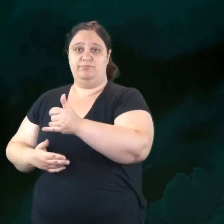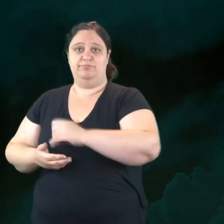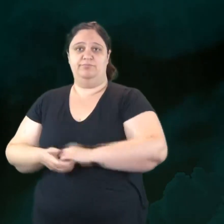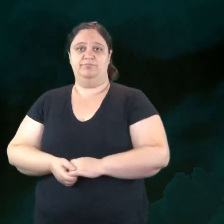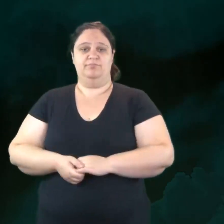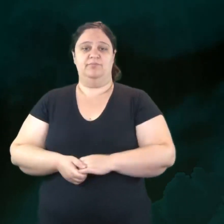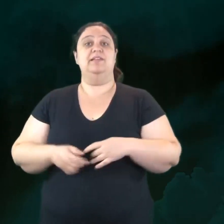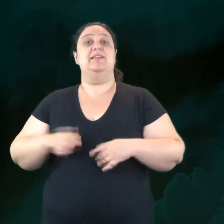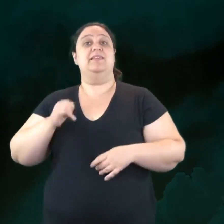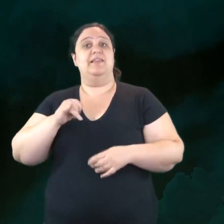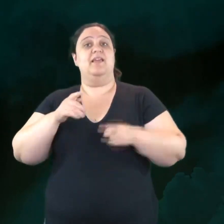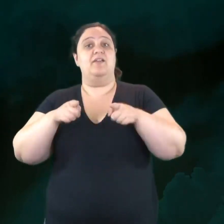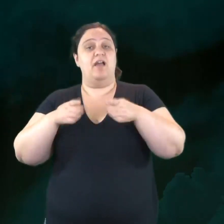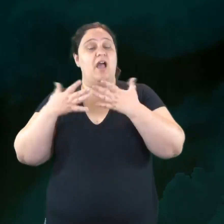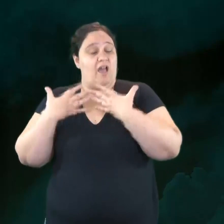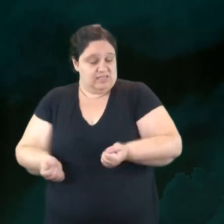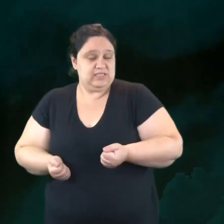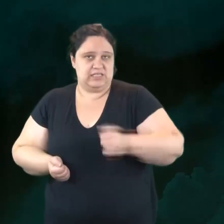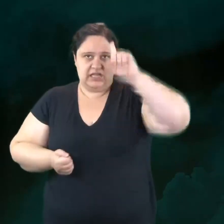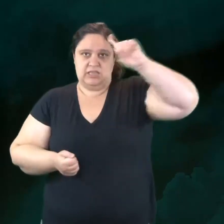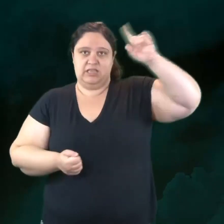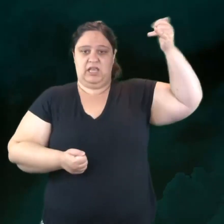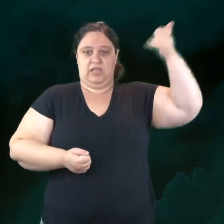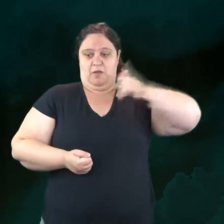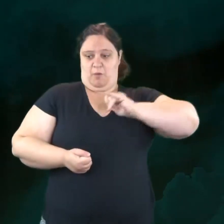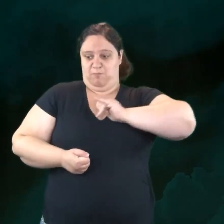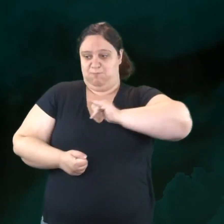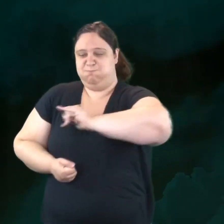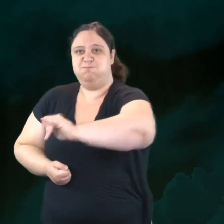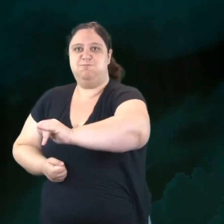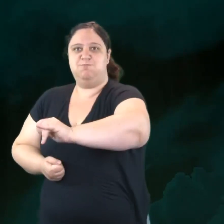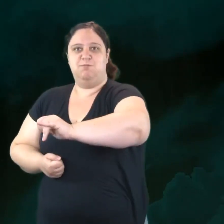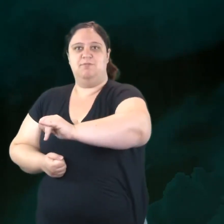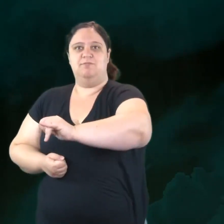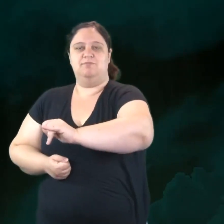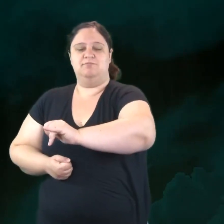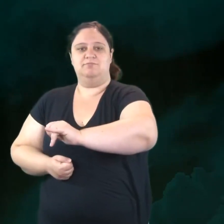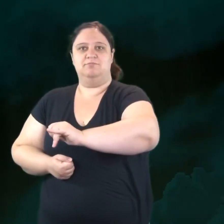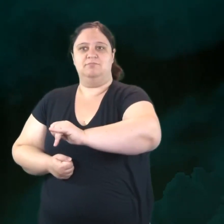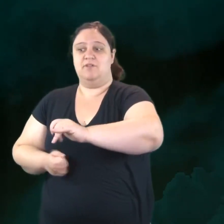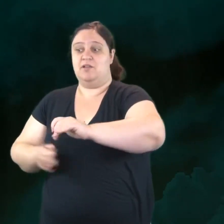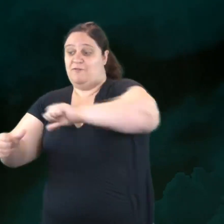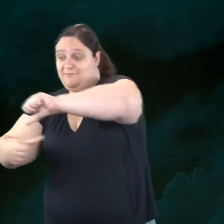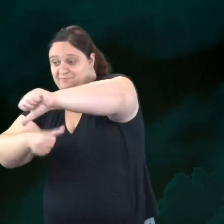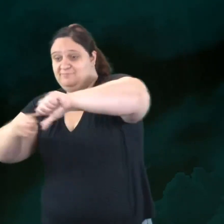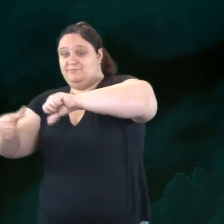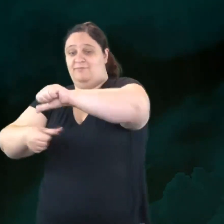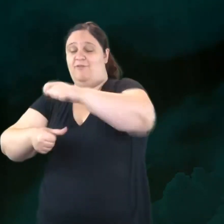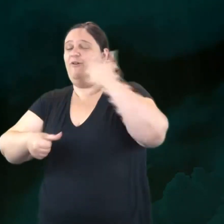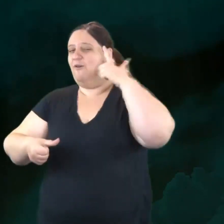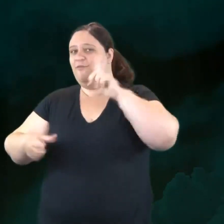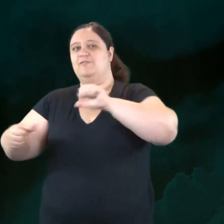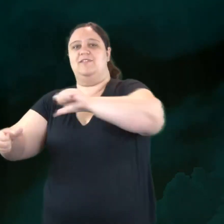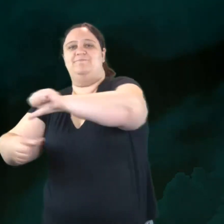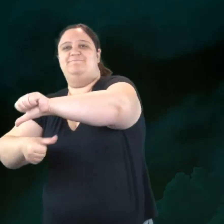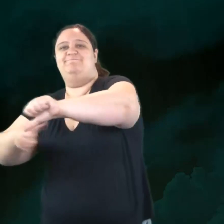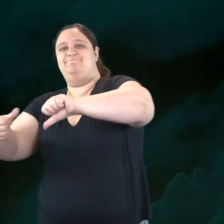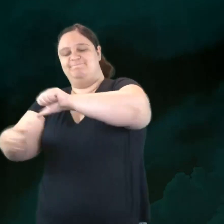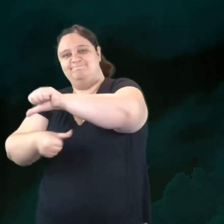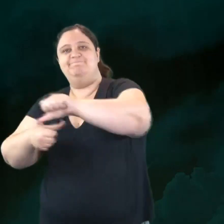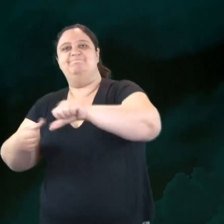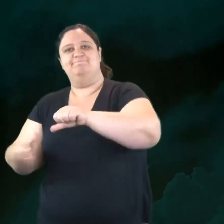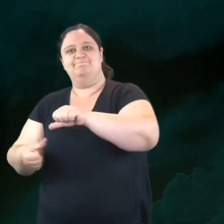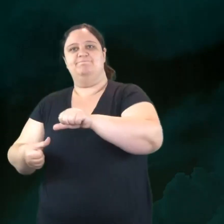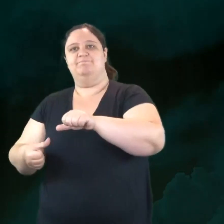como palavra de Deus, essa palavra por si só vai trabalhar